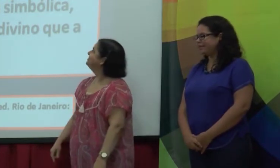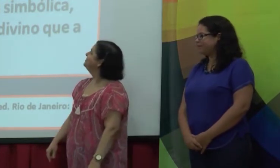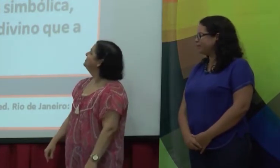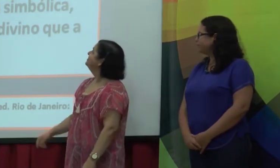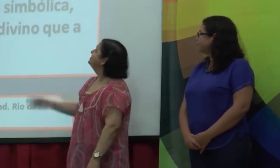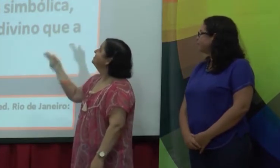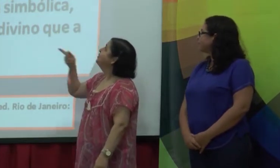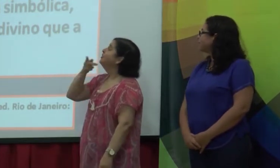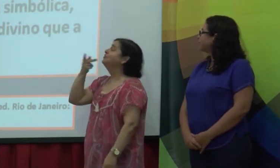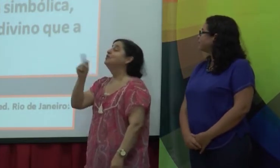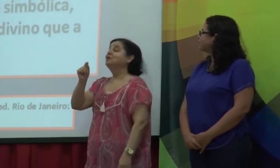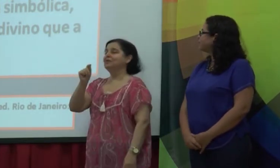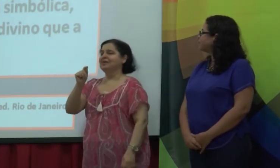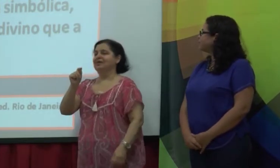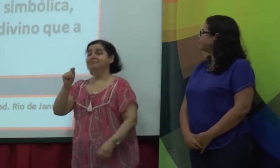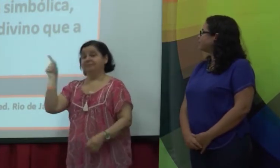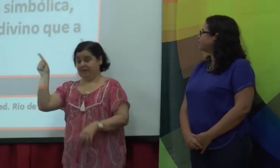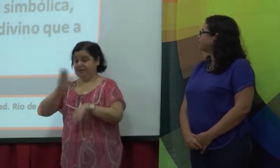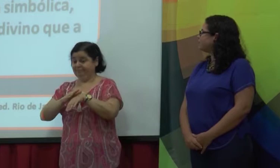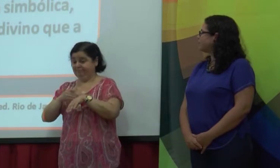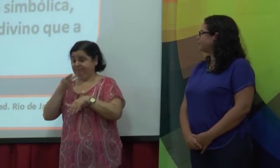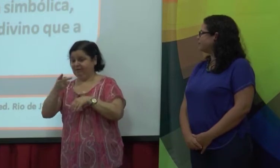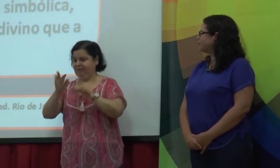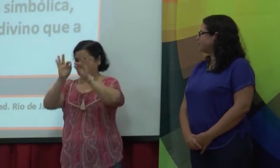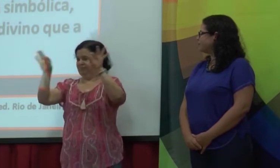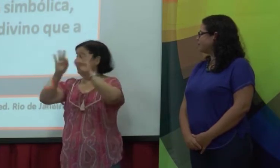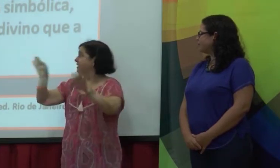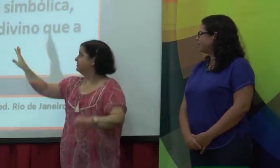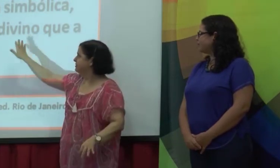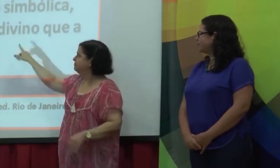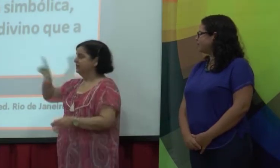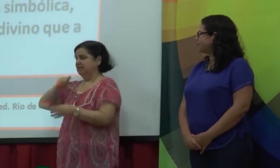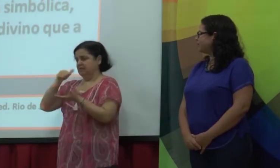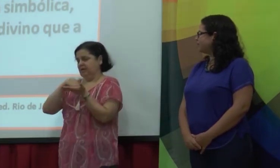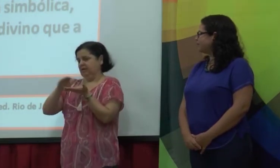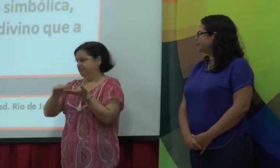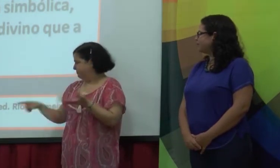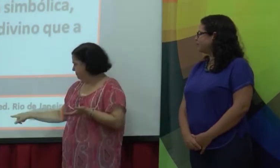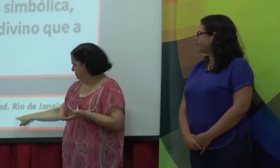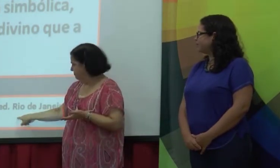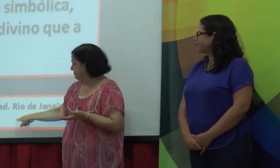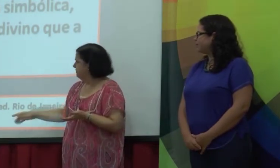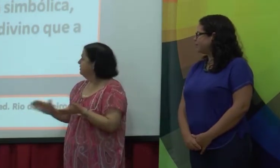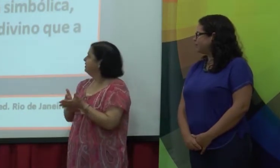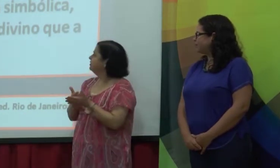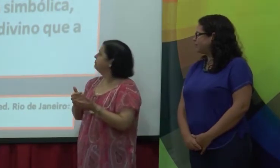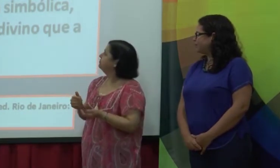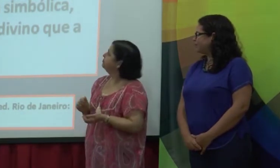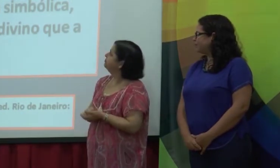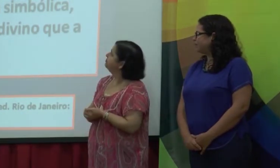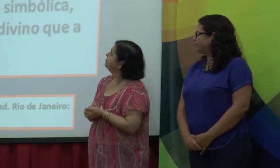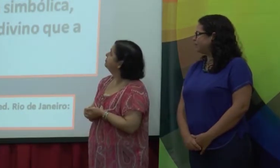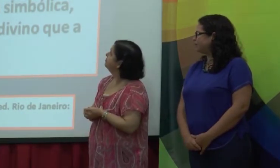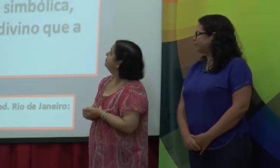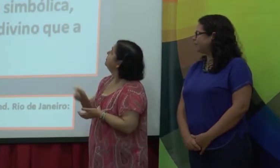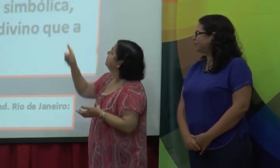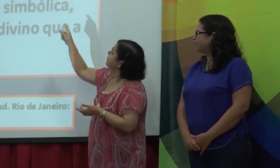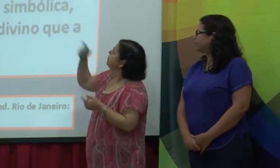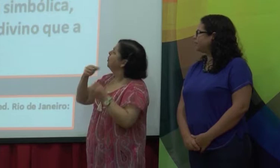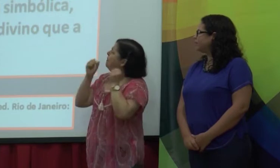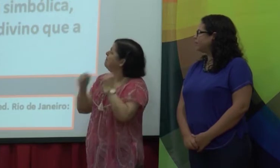Emmanuel, ele apresenta nessa frase retirada do